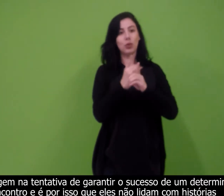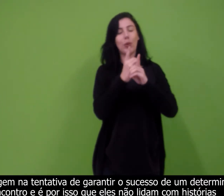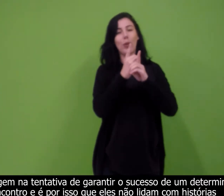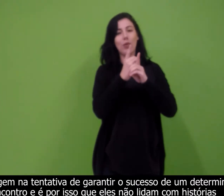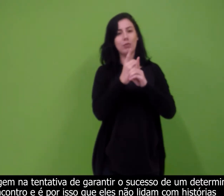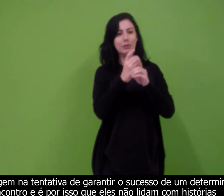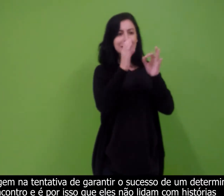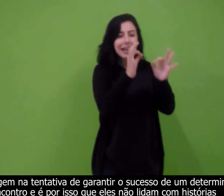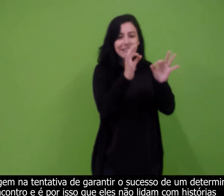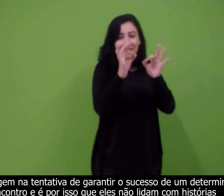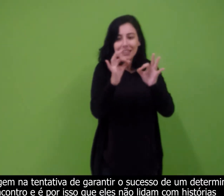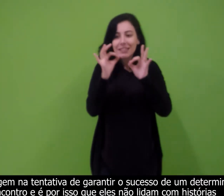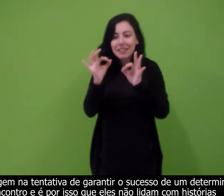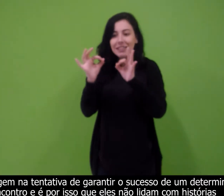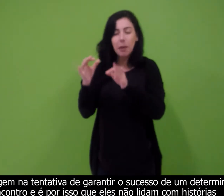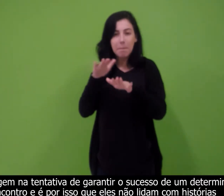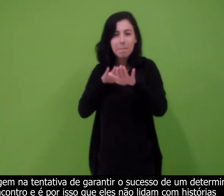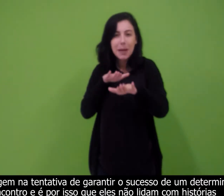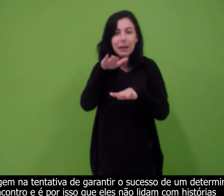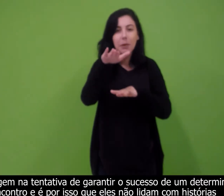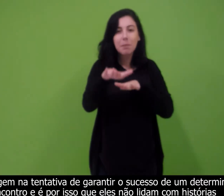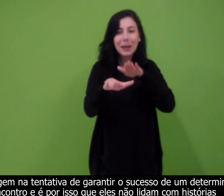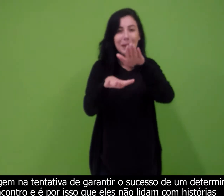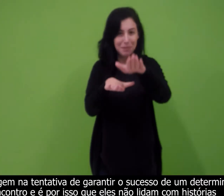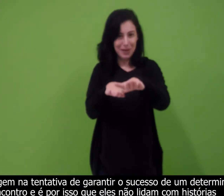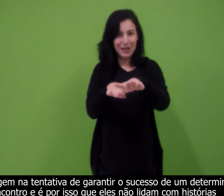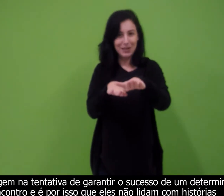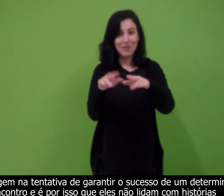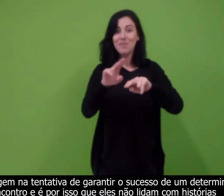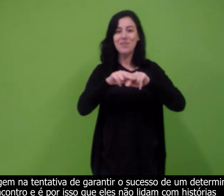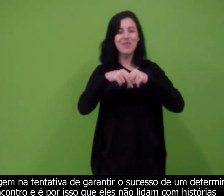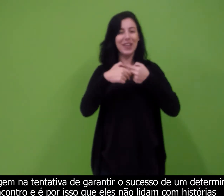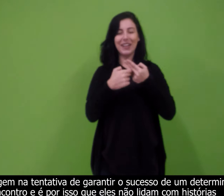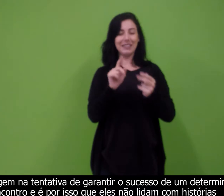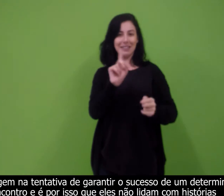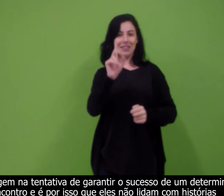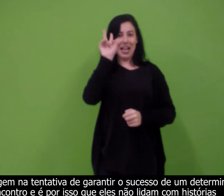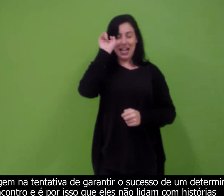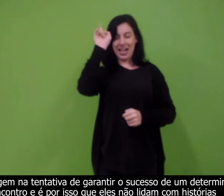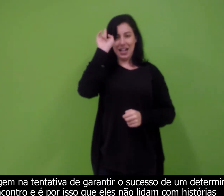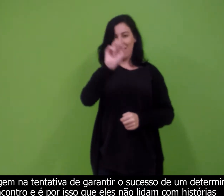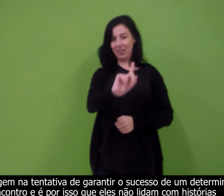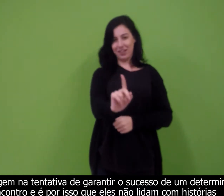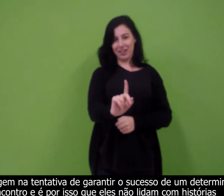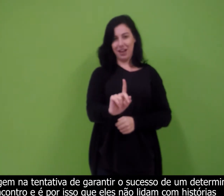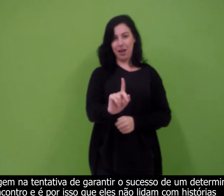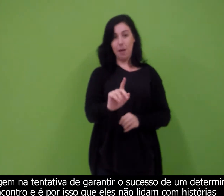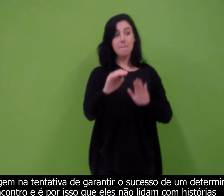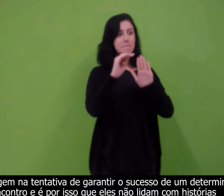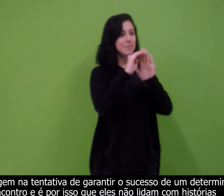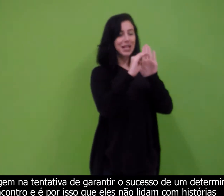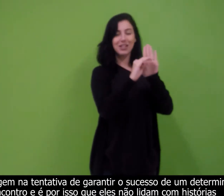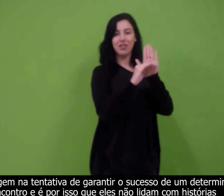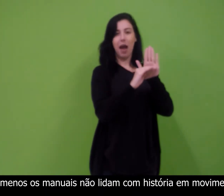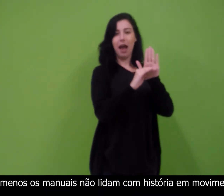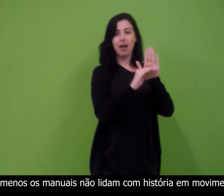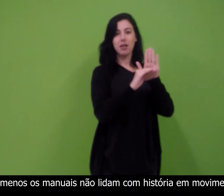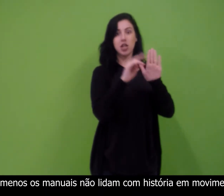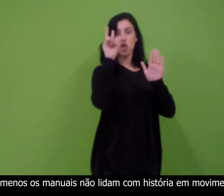tentativa de garantir o sucesso de um determinado encontro. E é por isso que eles não lidam com histórias, ou pelo menos